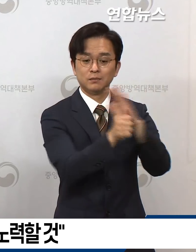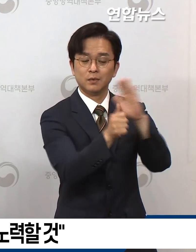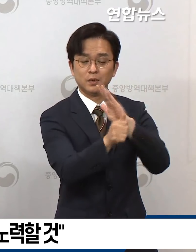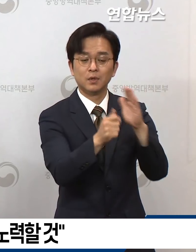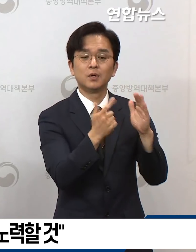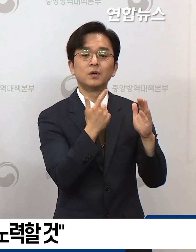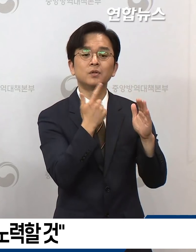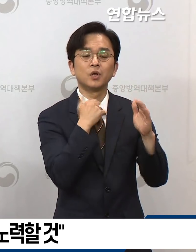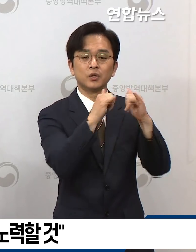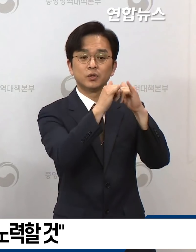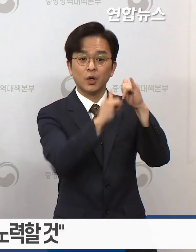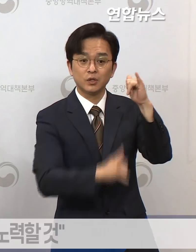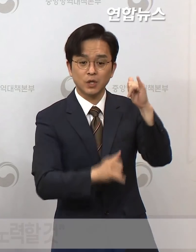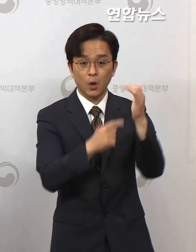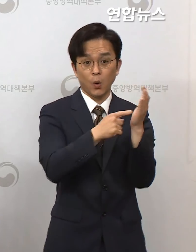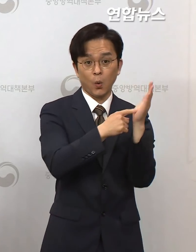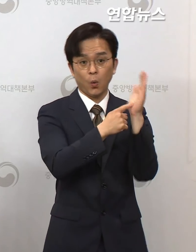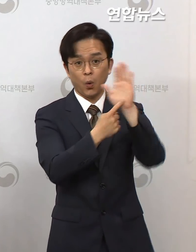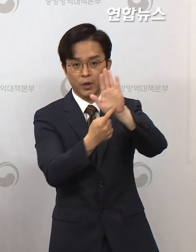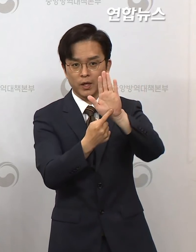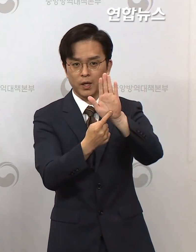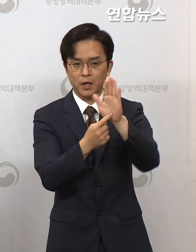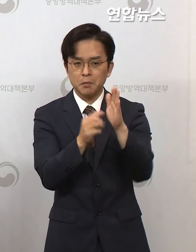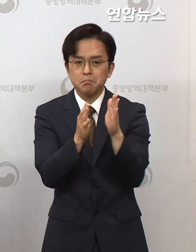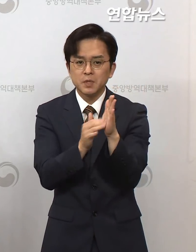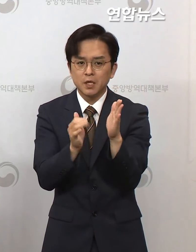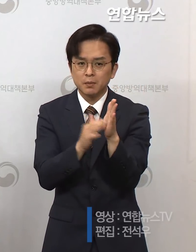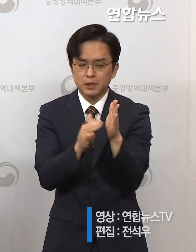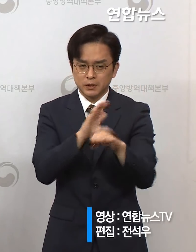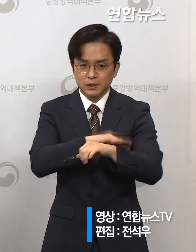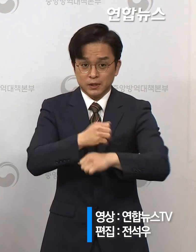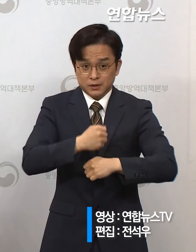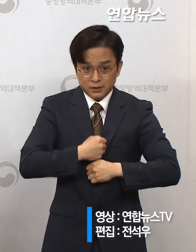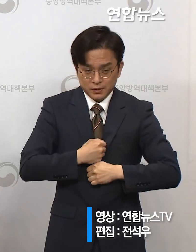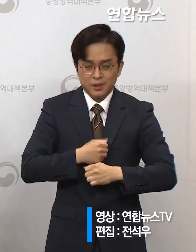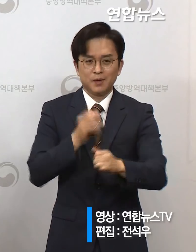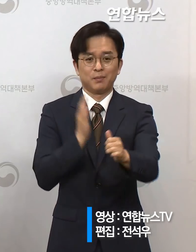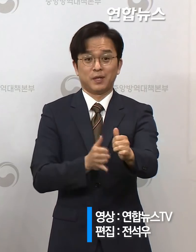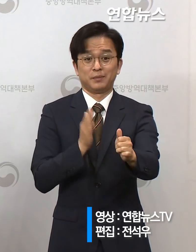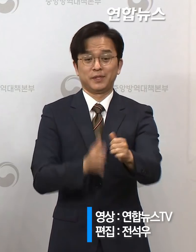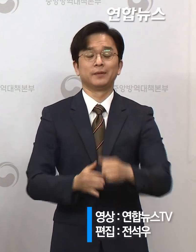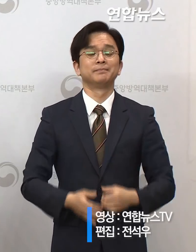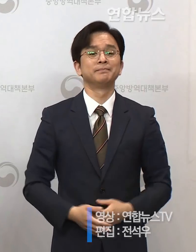않게끔 주의해 주실 것을 당부드립니다.